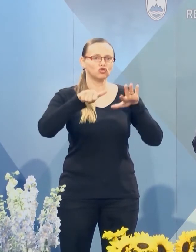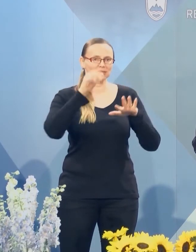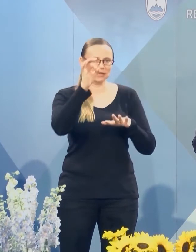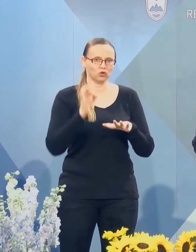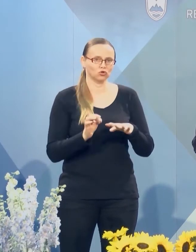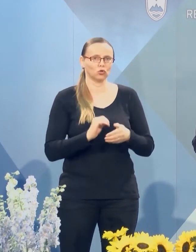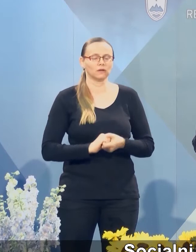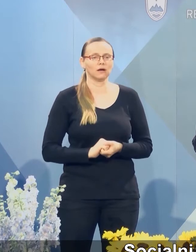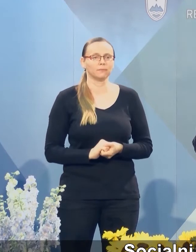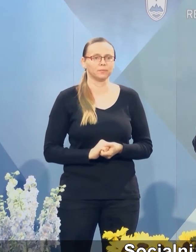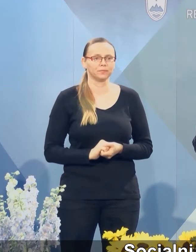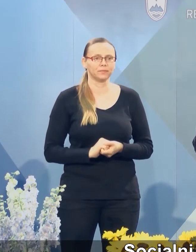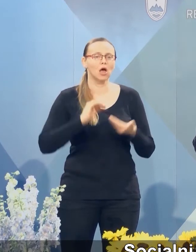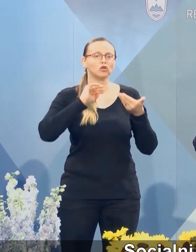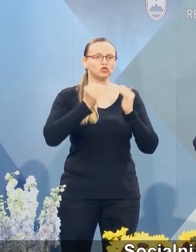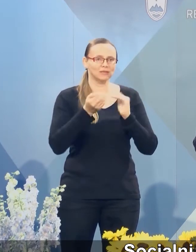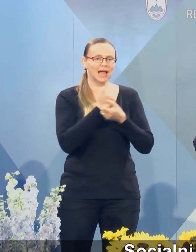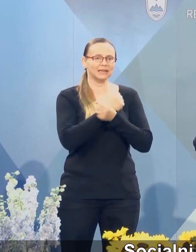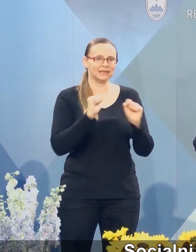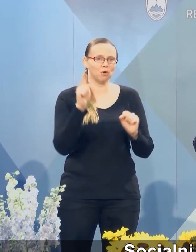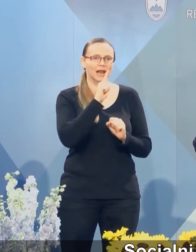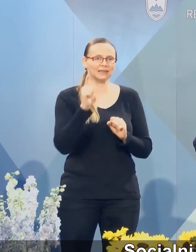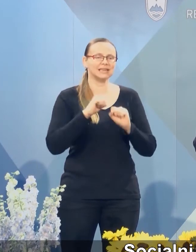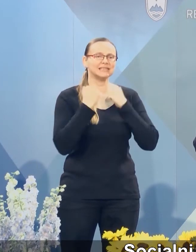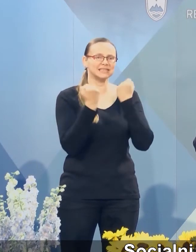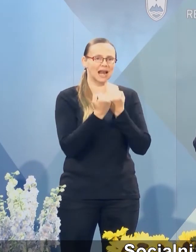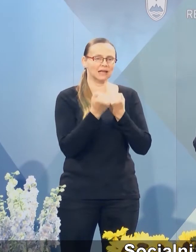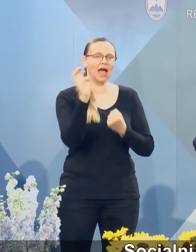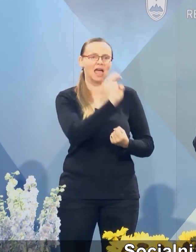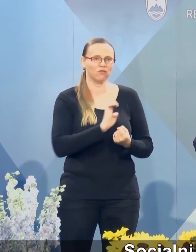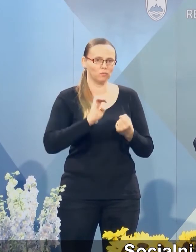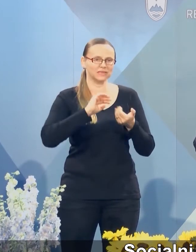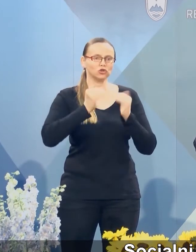odstotka, Socialni demokrati in stranka evropskih socialistov